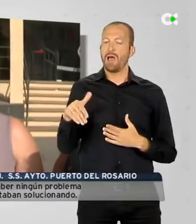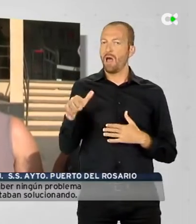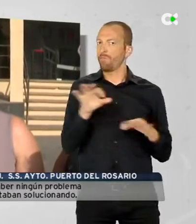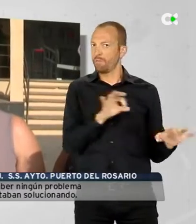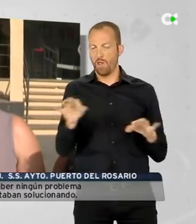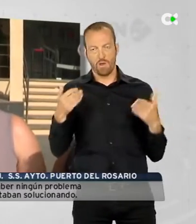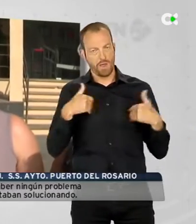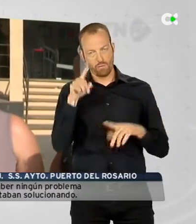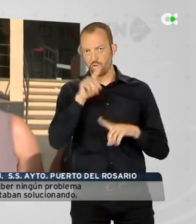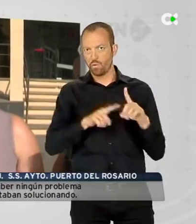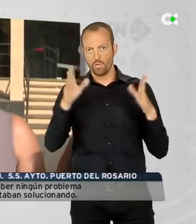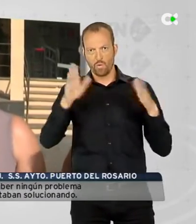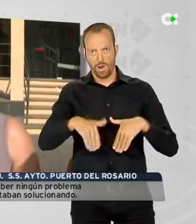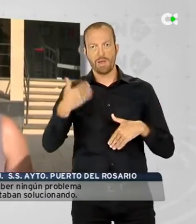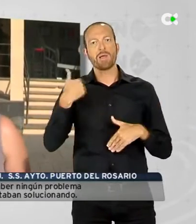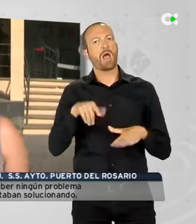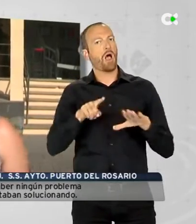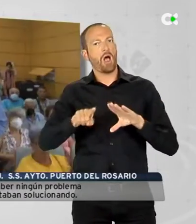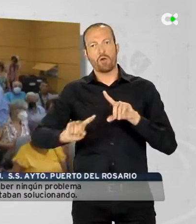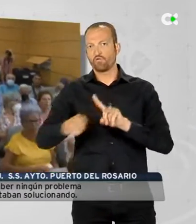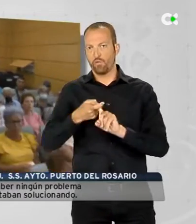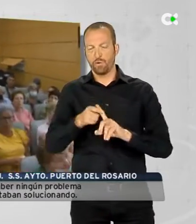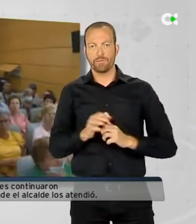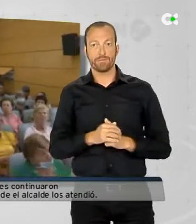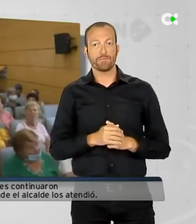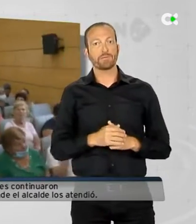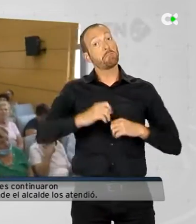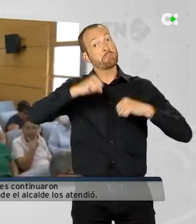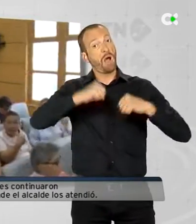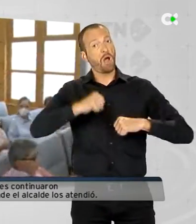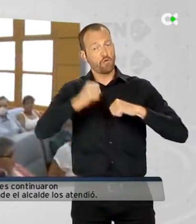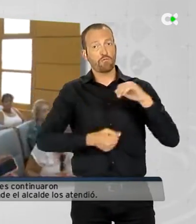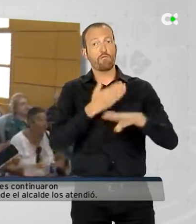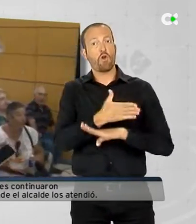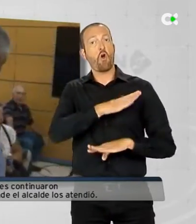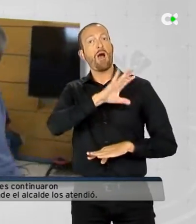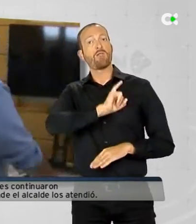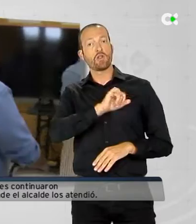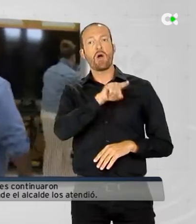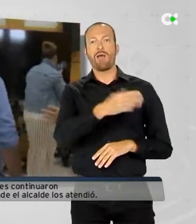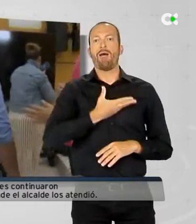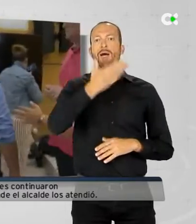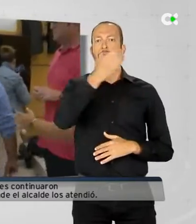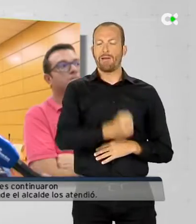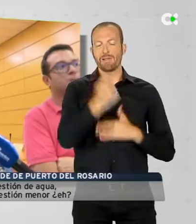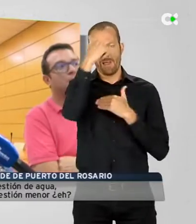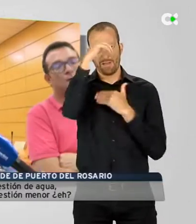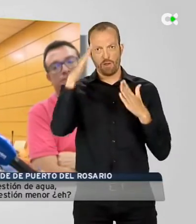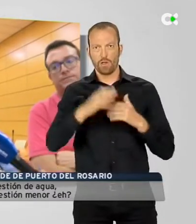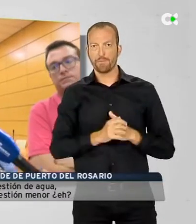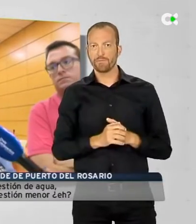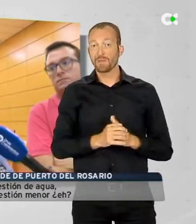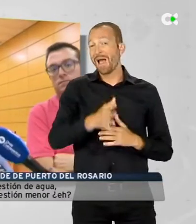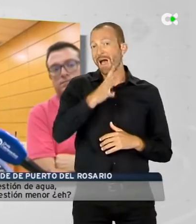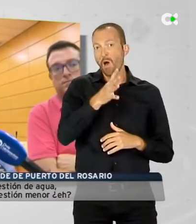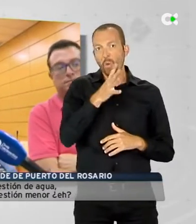iba a haber ningún problema porque ya lo estaban solucionando. Los mayores continuaron hasta el cabildo, donde el alcalde los atendió. Es una cuestión de agua,